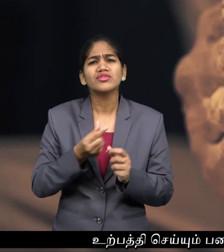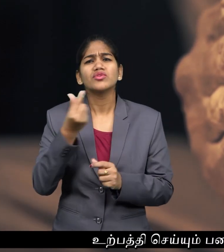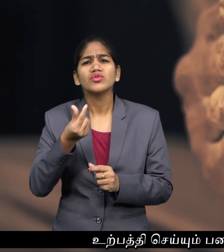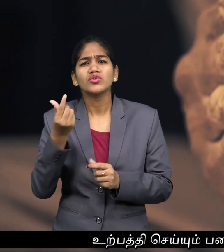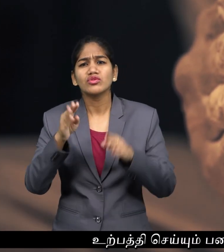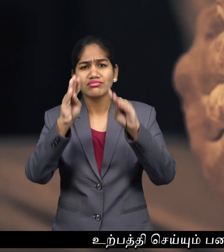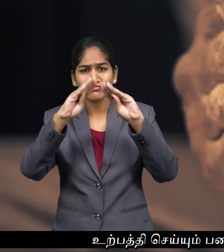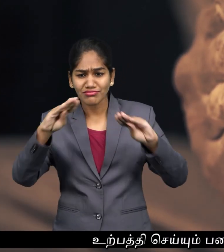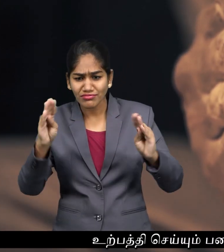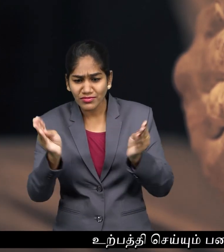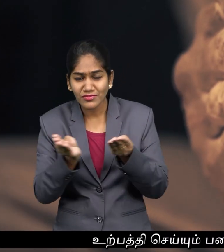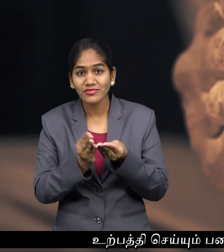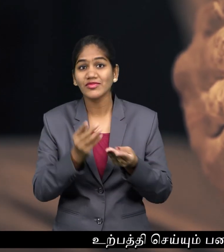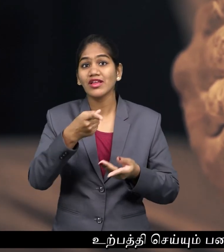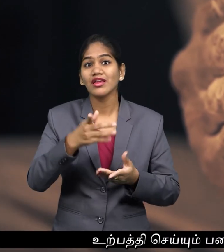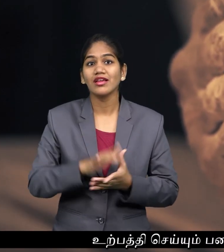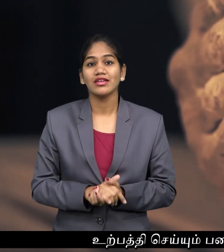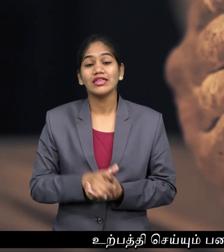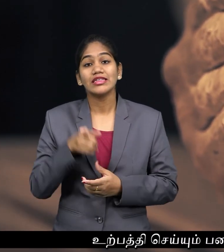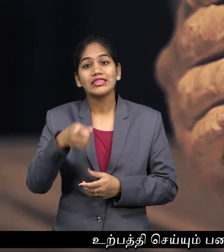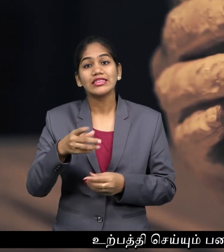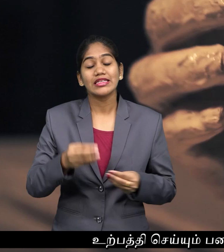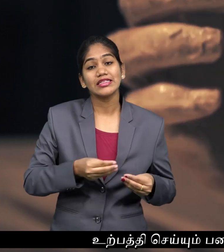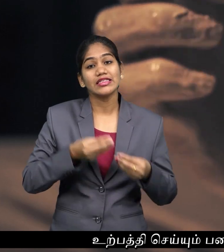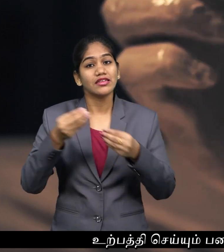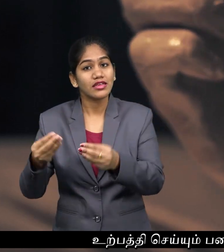செய்யும் பணியில் பயன்படுத்தப்படுகின்றன.